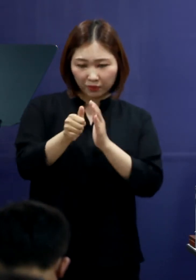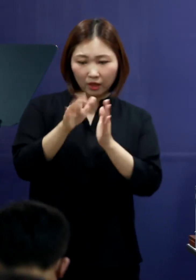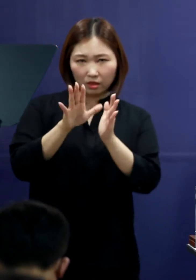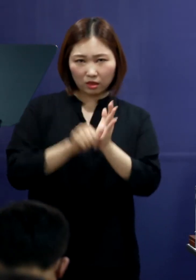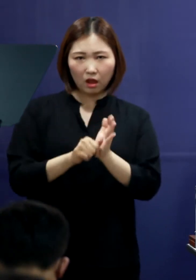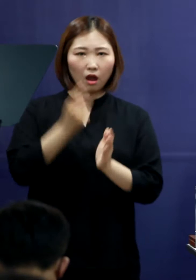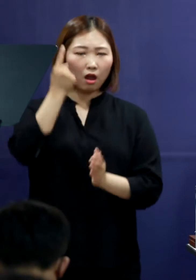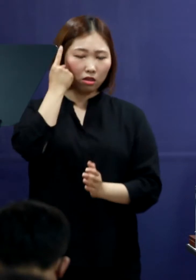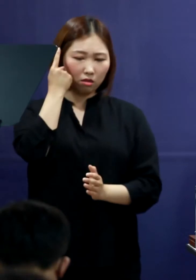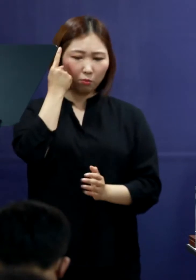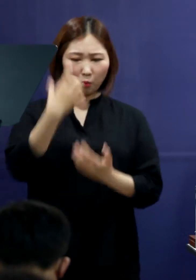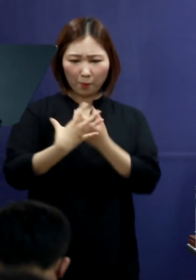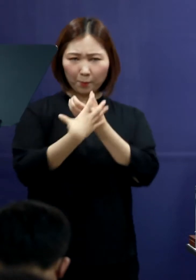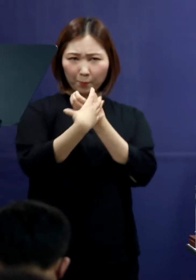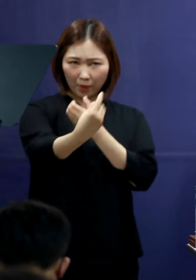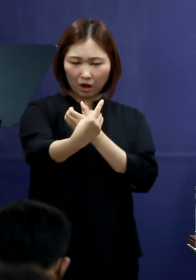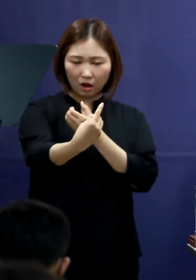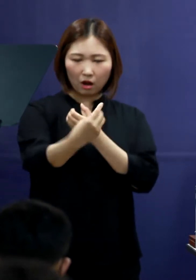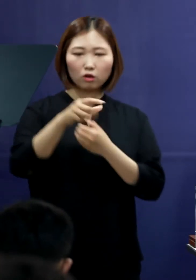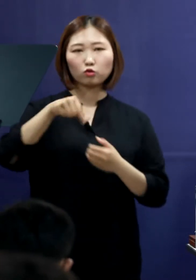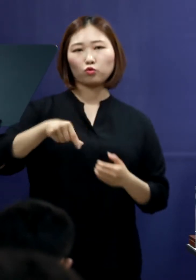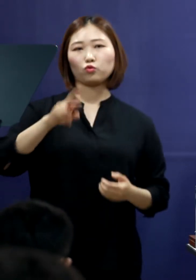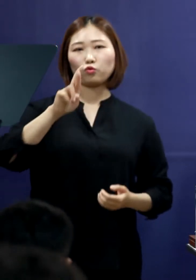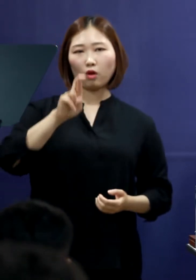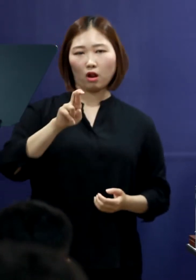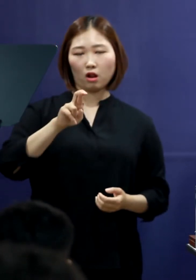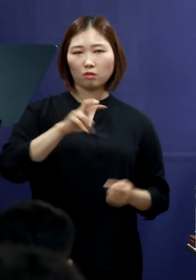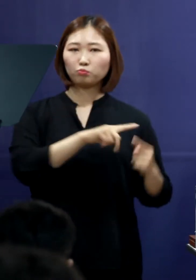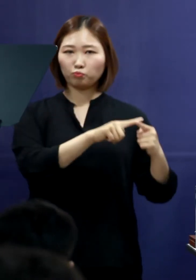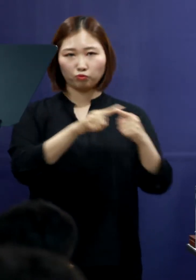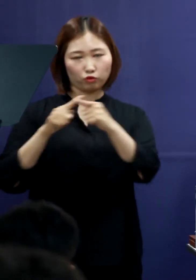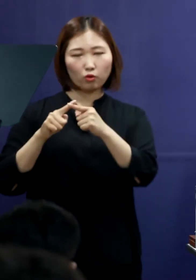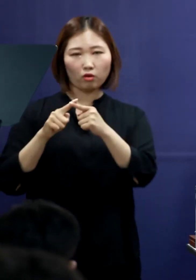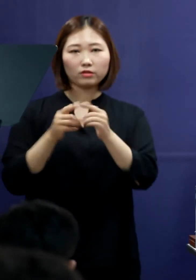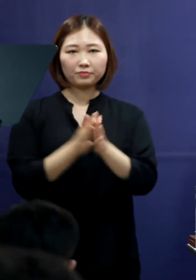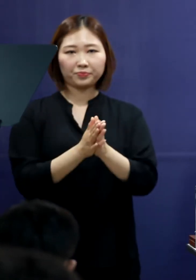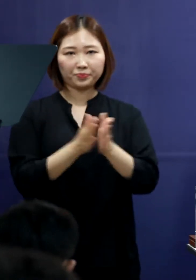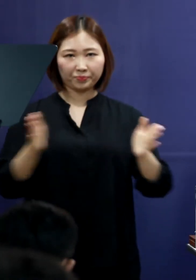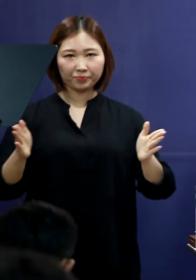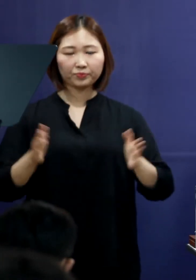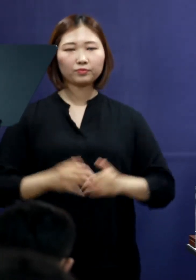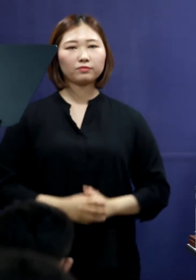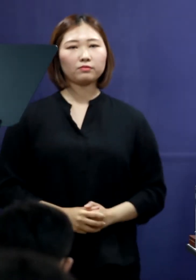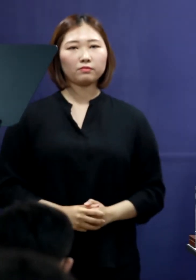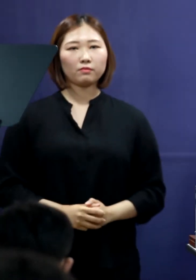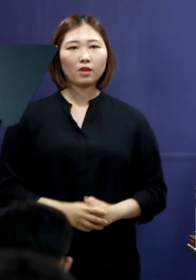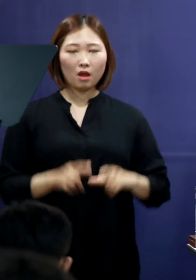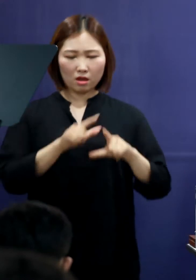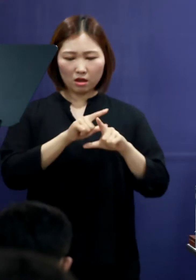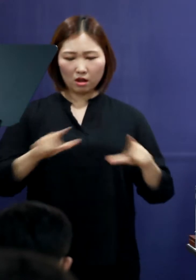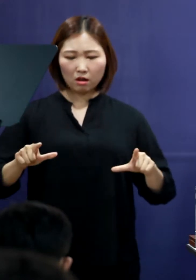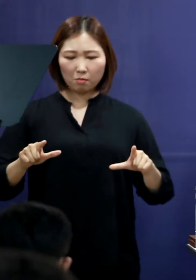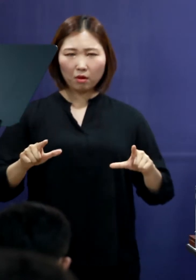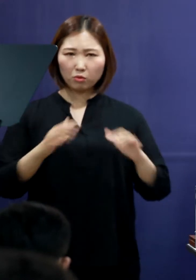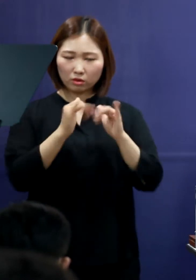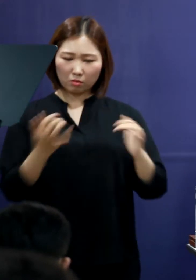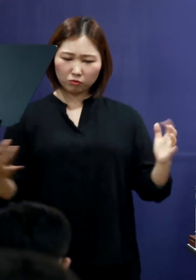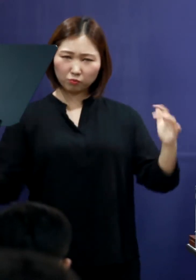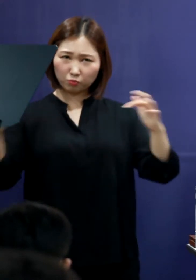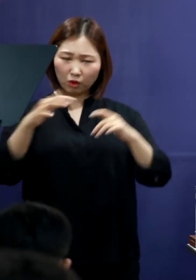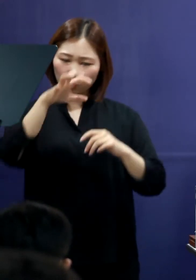전자 출입명부 작성을 의무화했고 또 일반 다중 이용시설, 예를